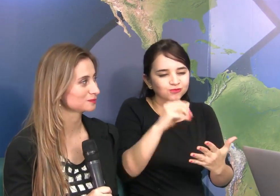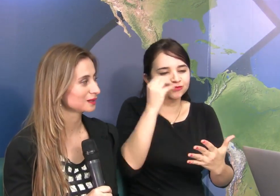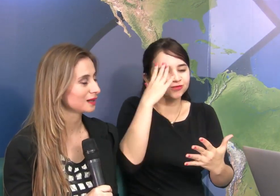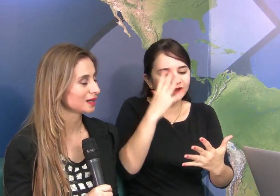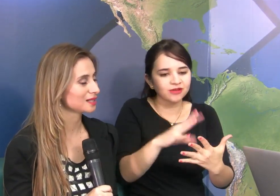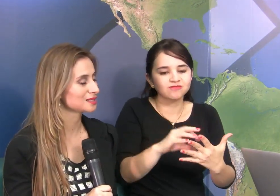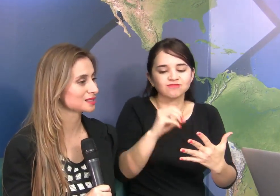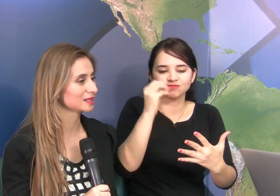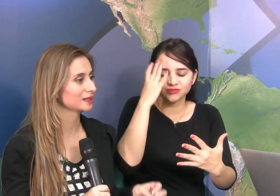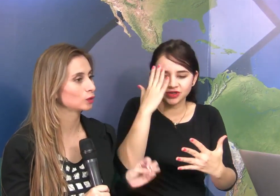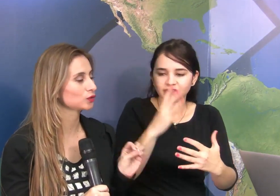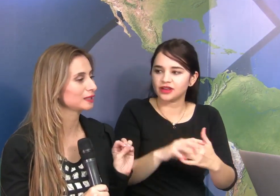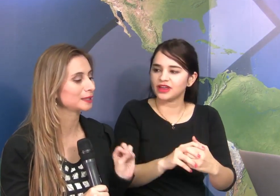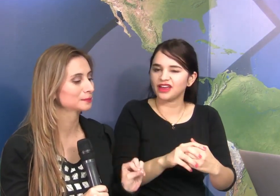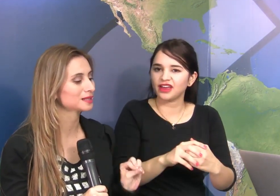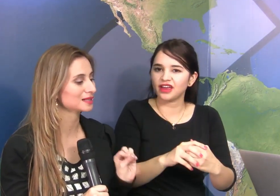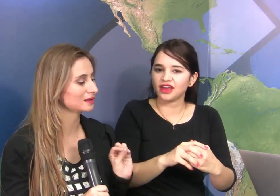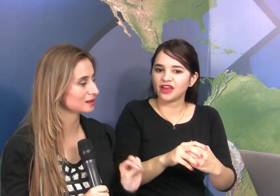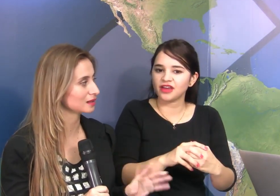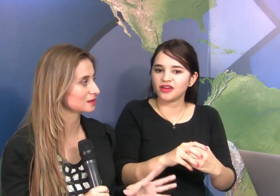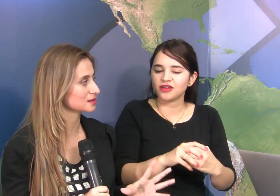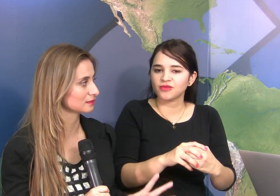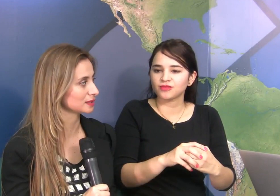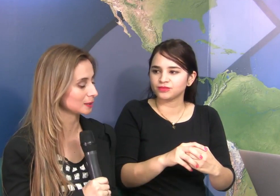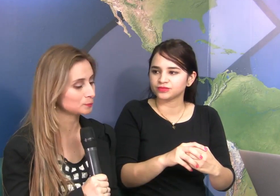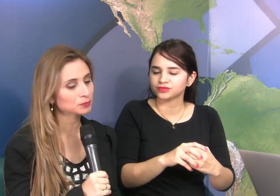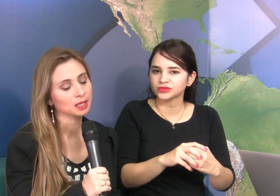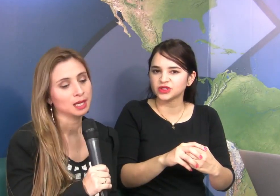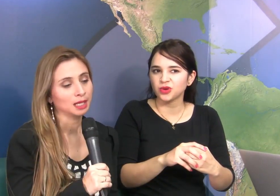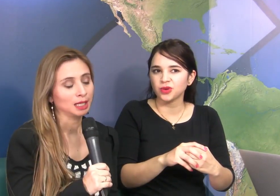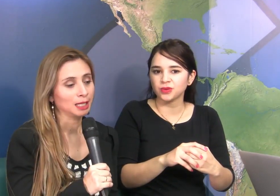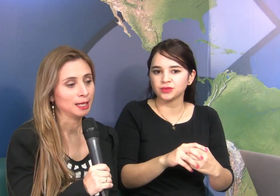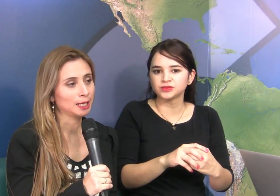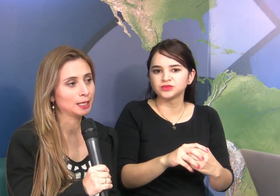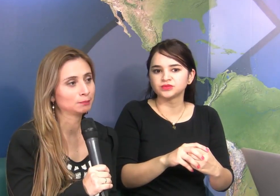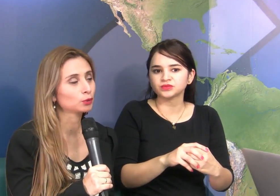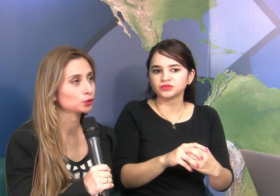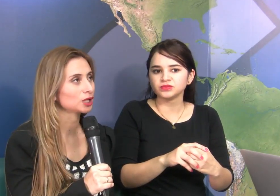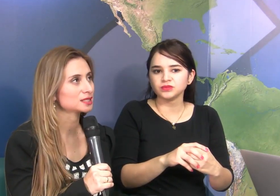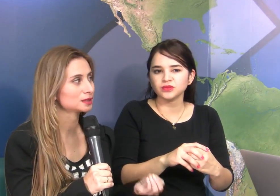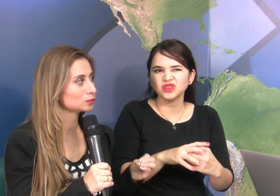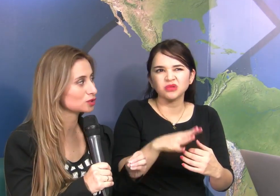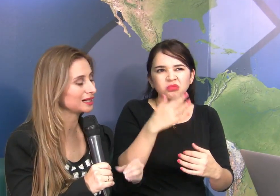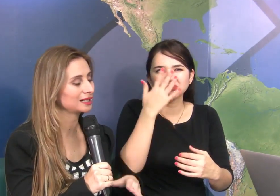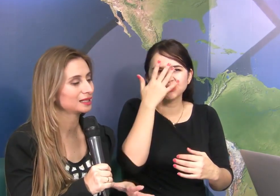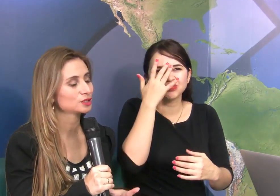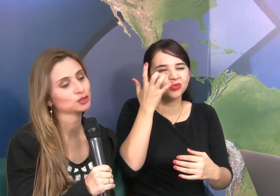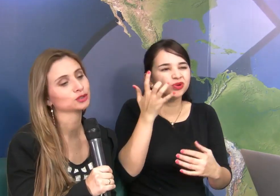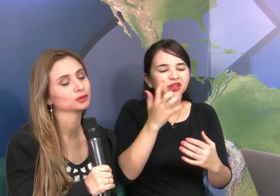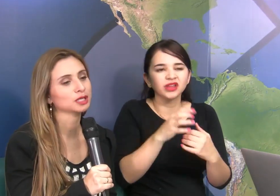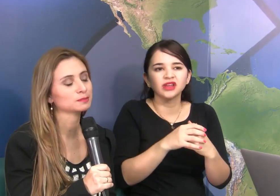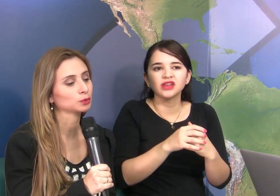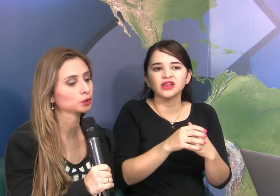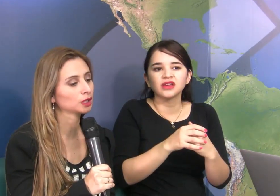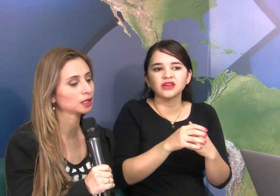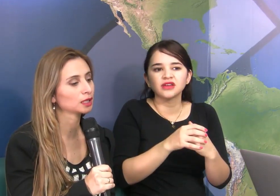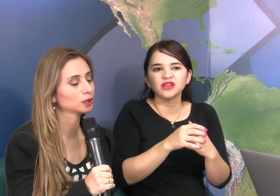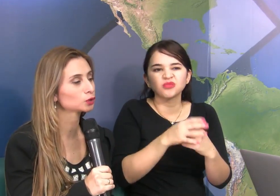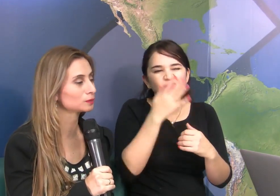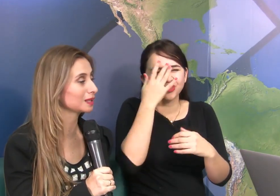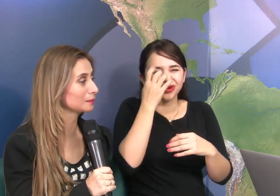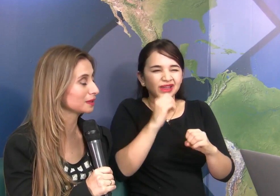proceso. El ser o tener más la idea central. El por qué hacemos la aclaración es